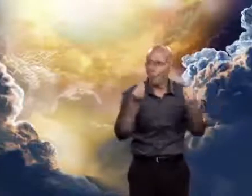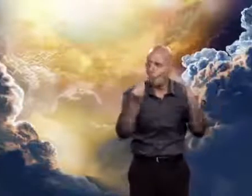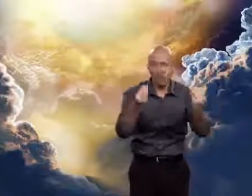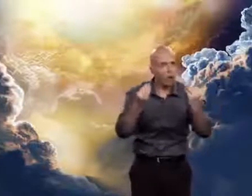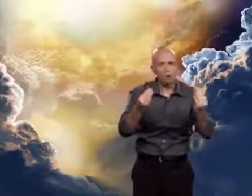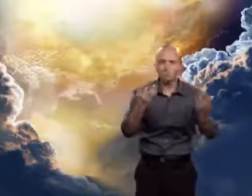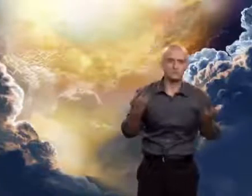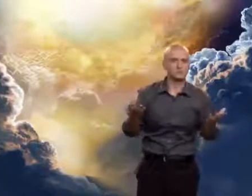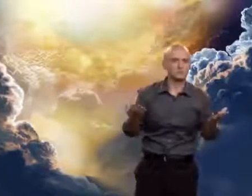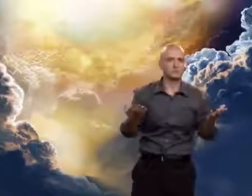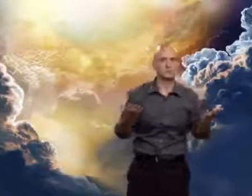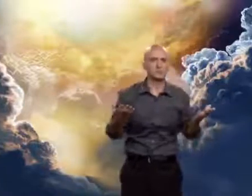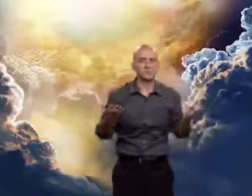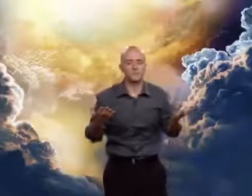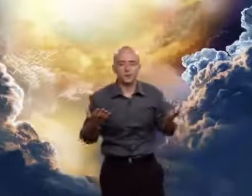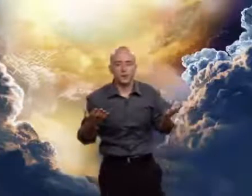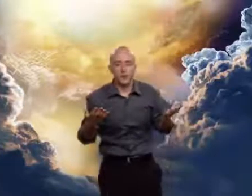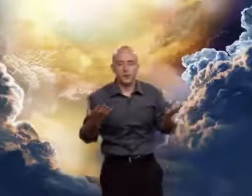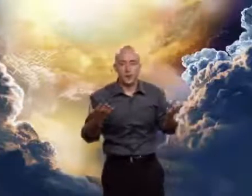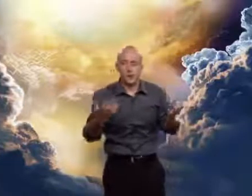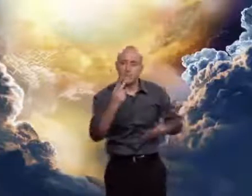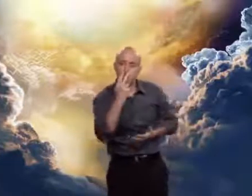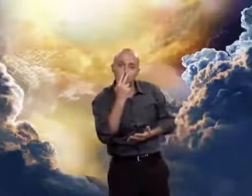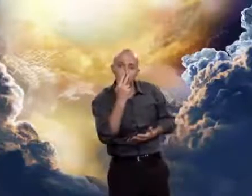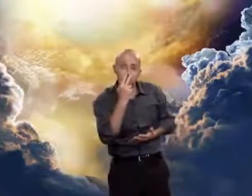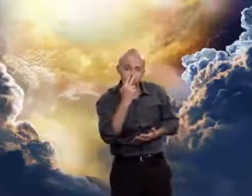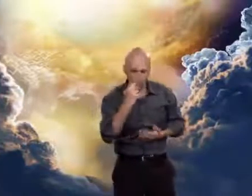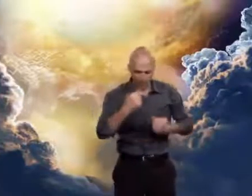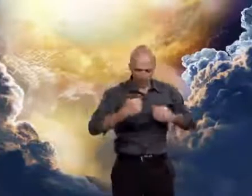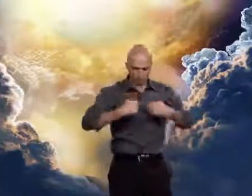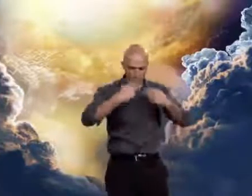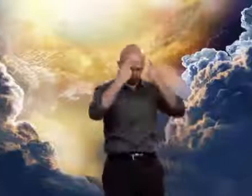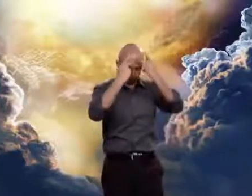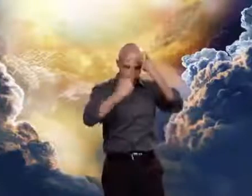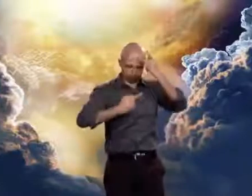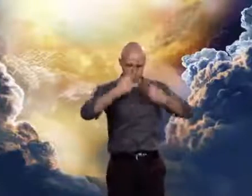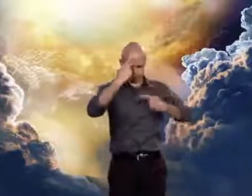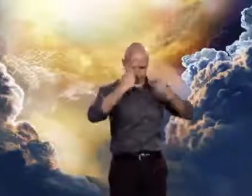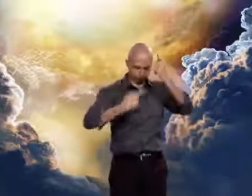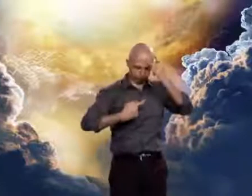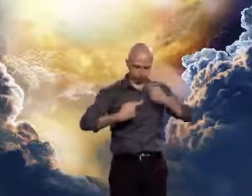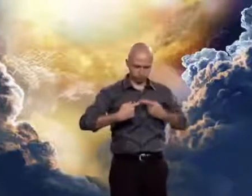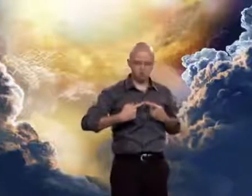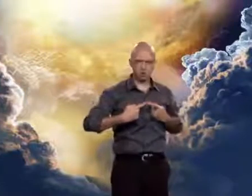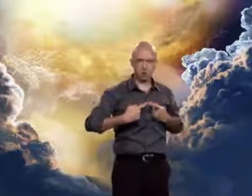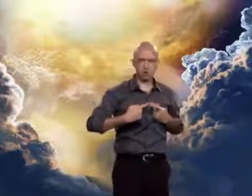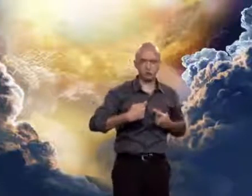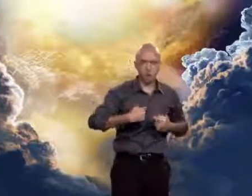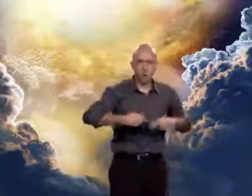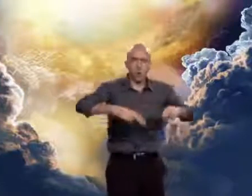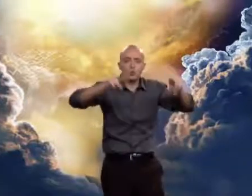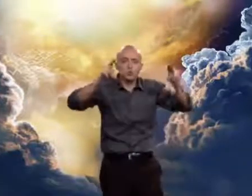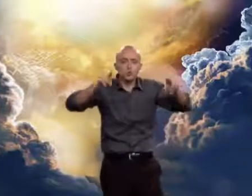considerado antiquado. Ele torna obscuro o livro que julgará a ele e seus seguidores. Satanás representa